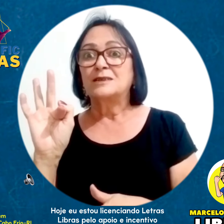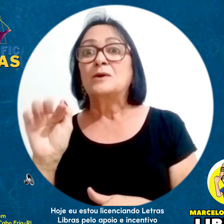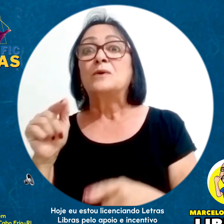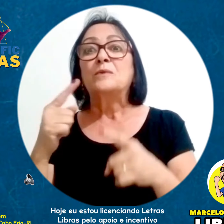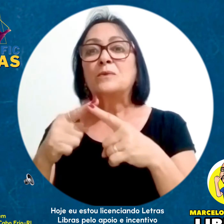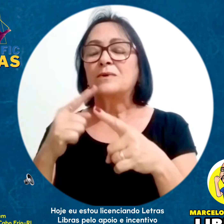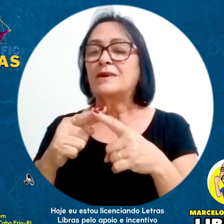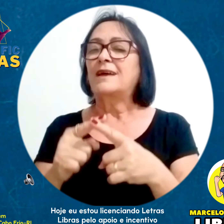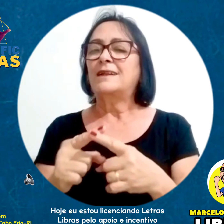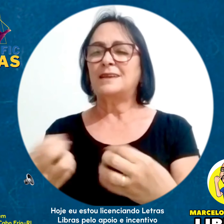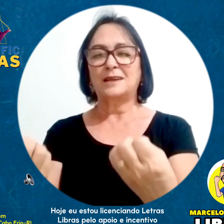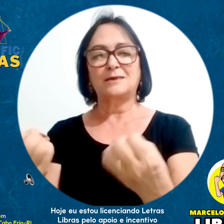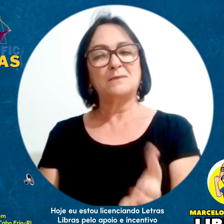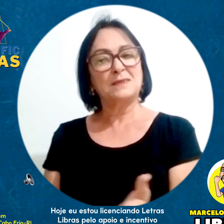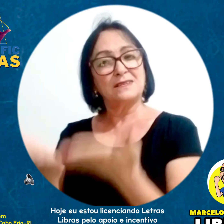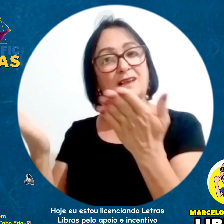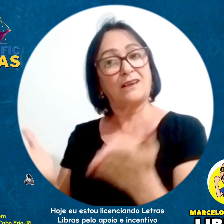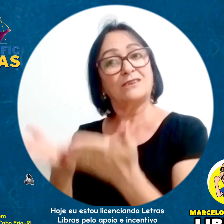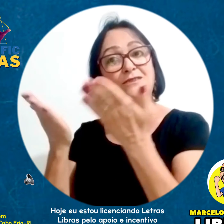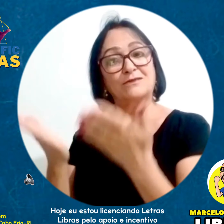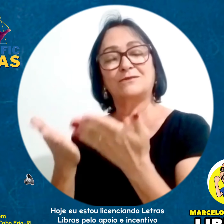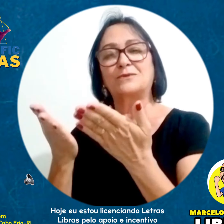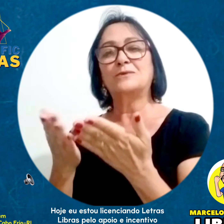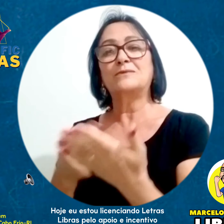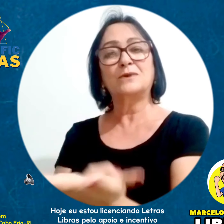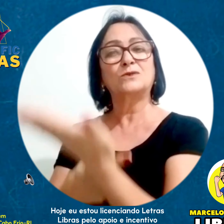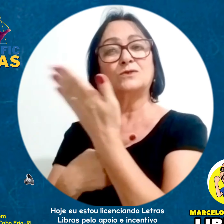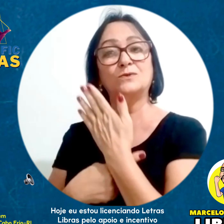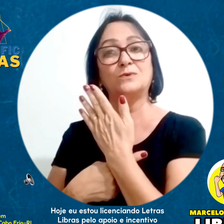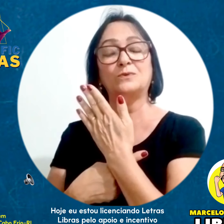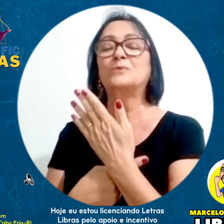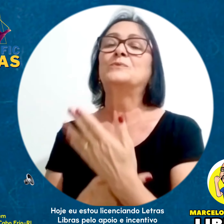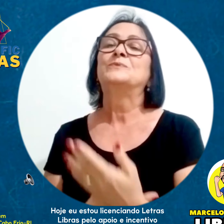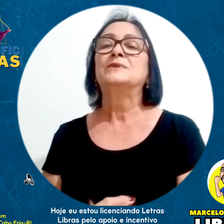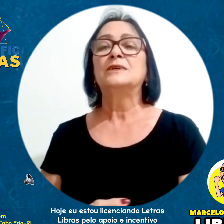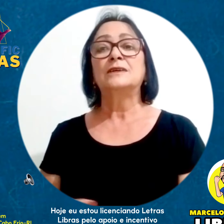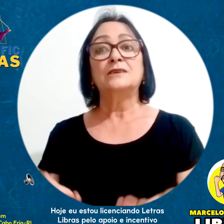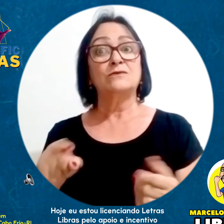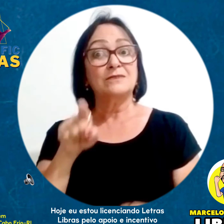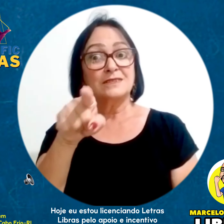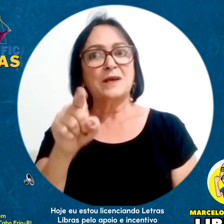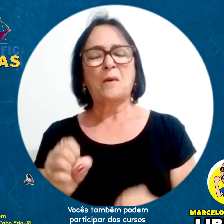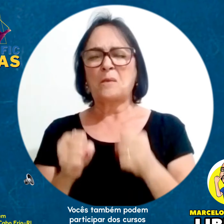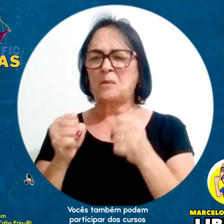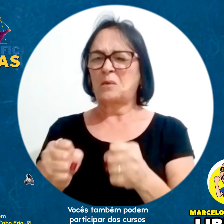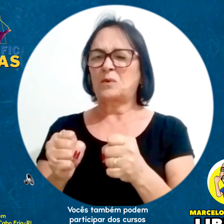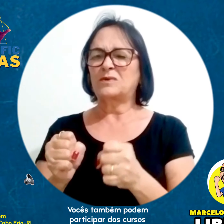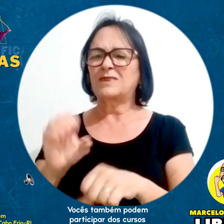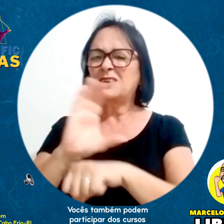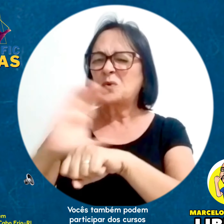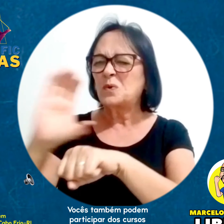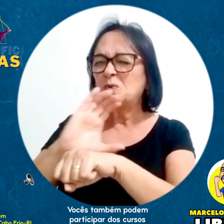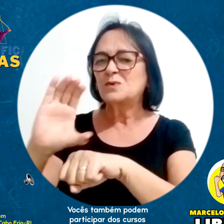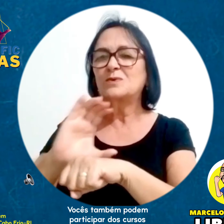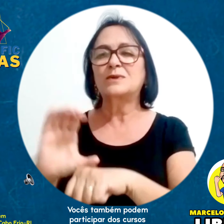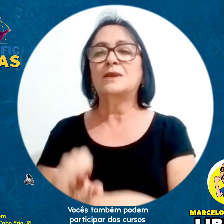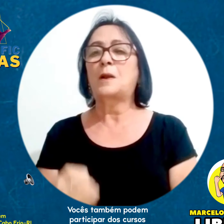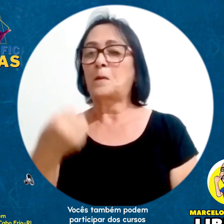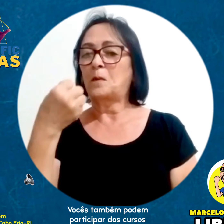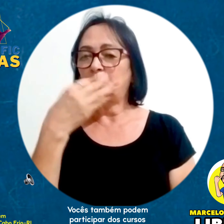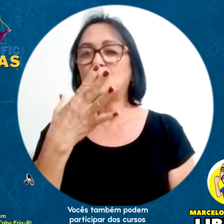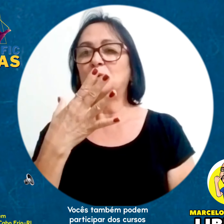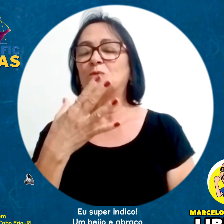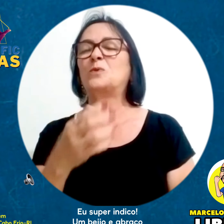livros, é porque ele me incentivou, me motivou, me apoiou muito. E você pode também fazer